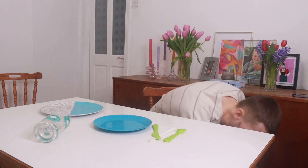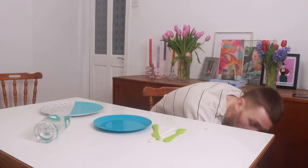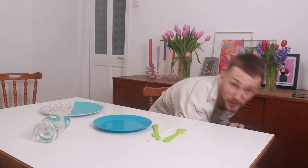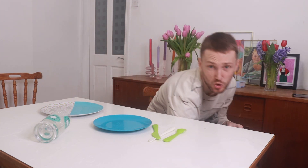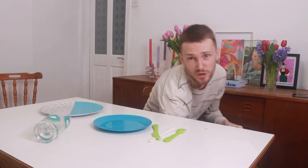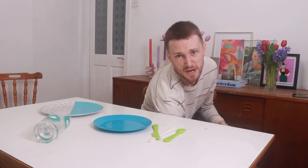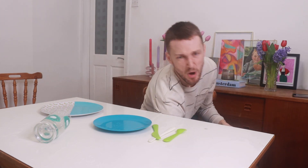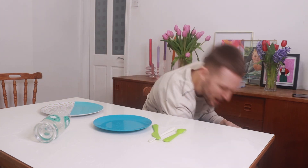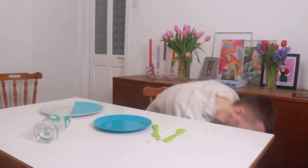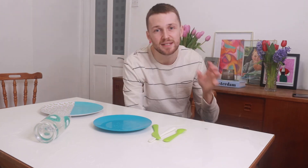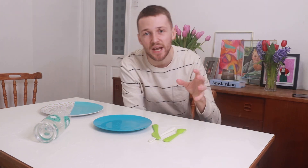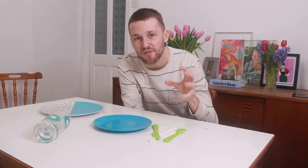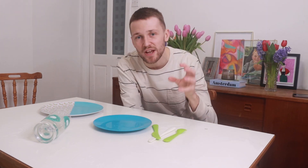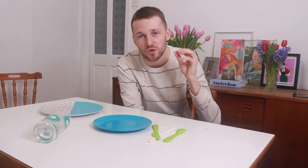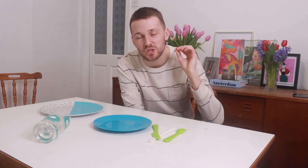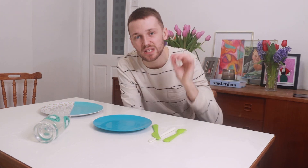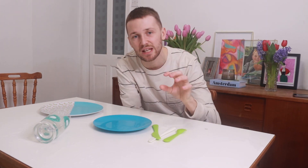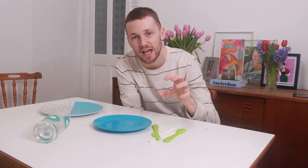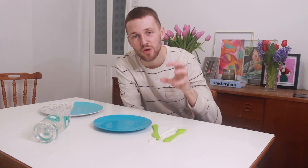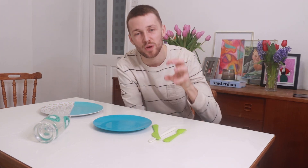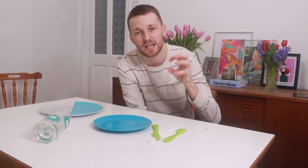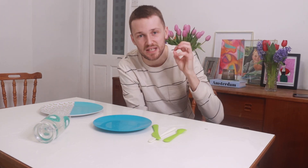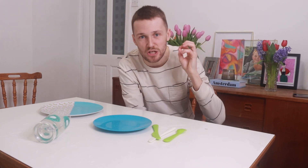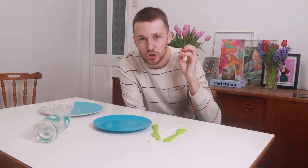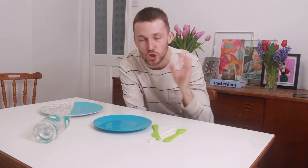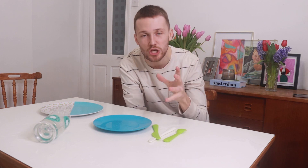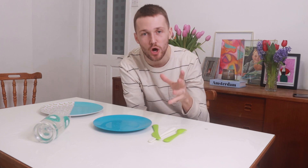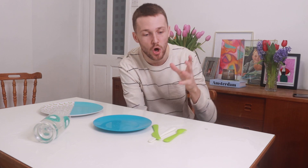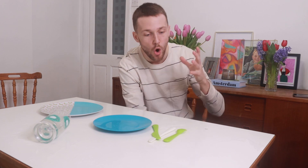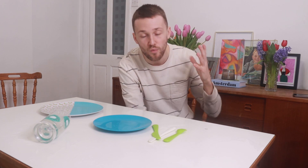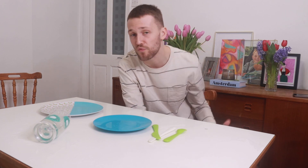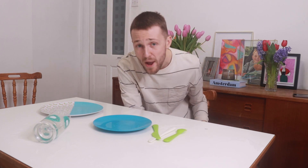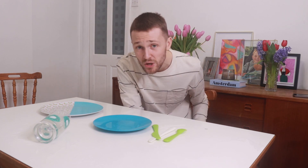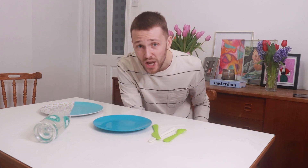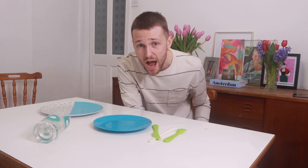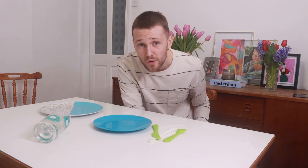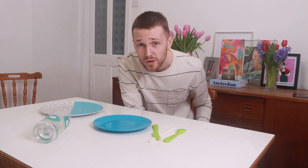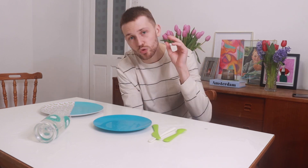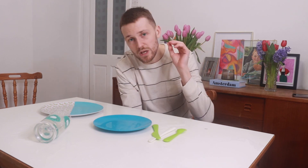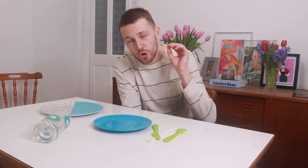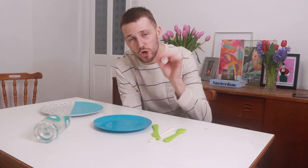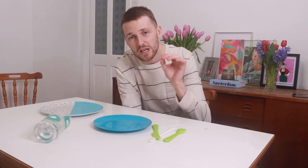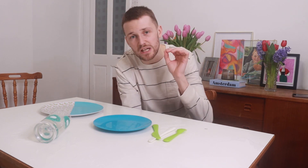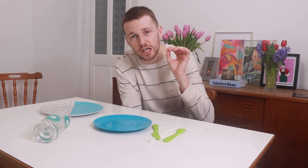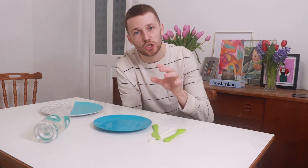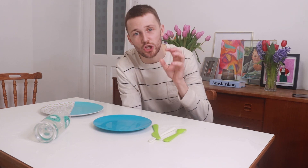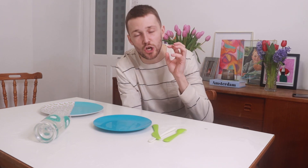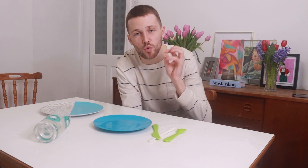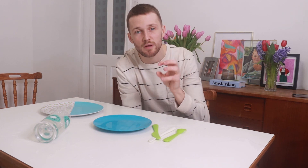ond mae'n y dŵr yn mynd ymob ma. Dyna faint o sgiliau wnes i drio o fewn yr awr. Dwi rili eisiau gwybod